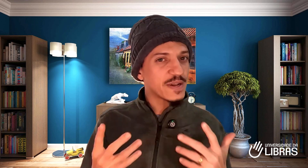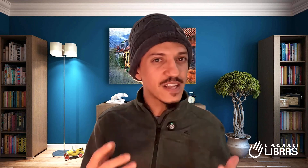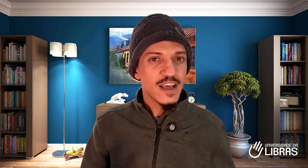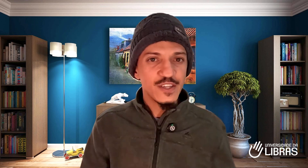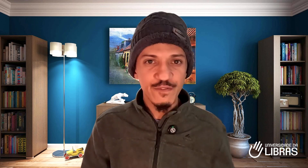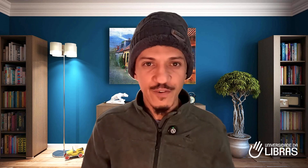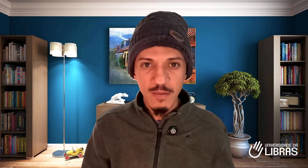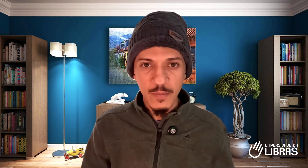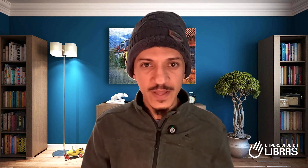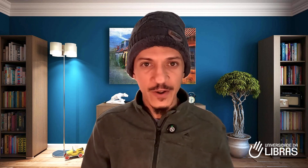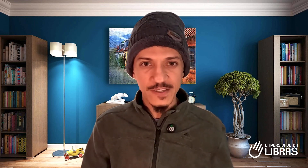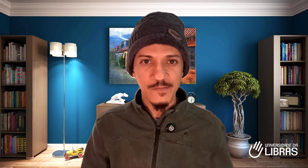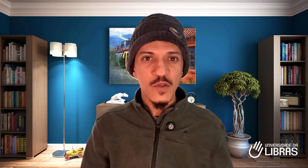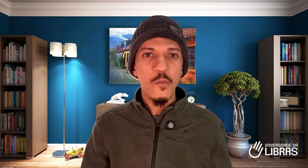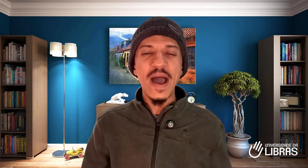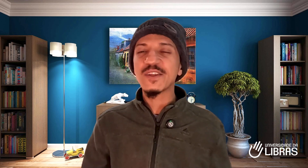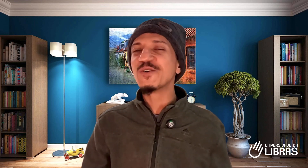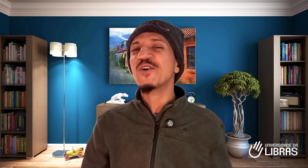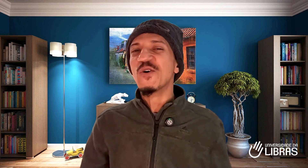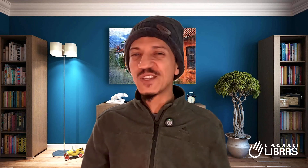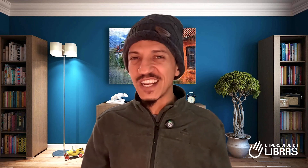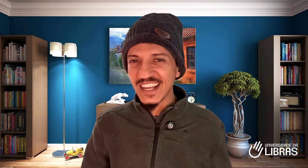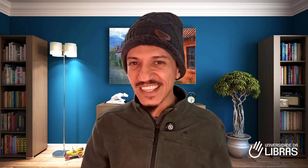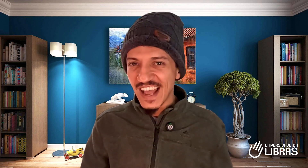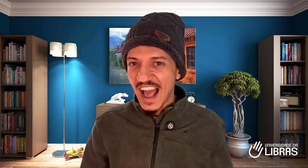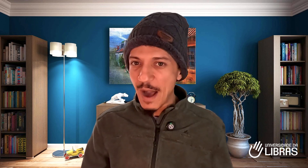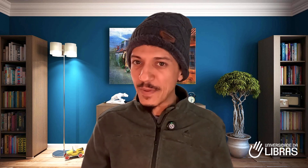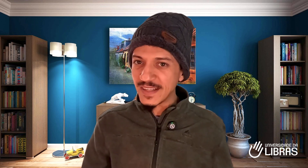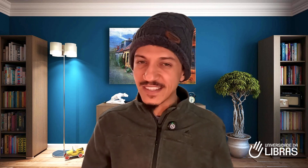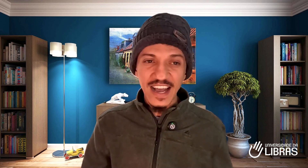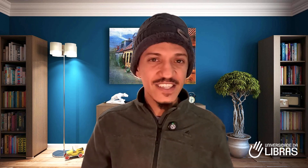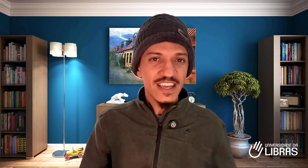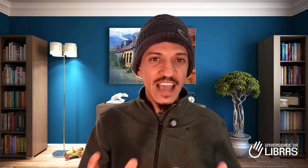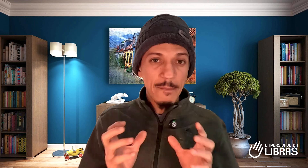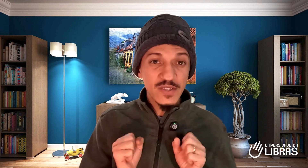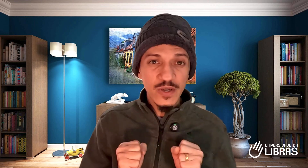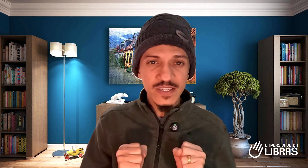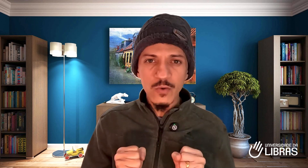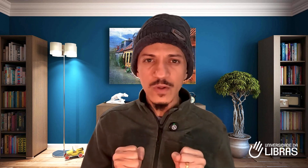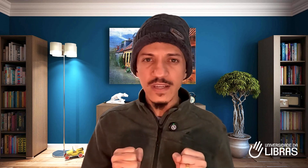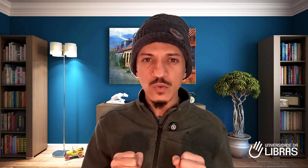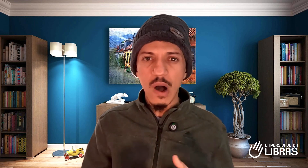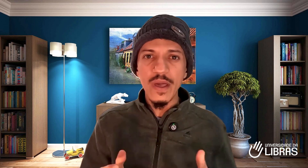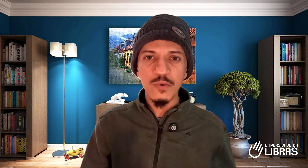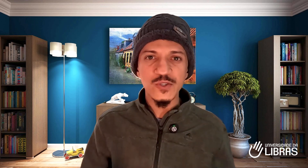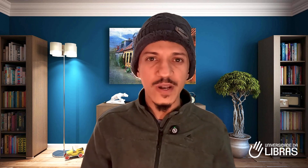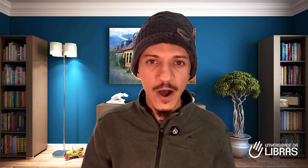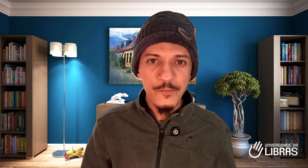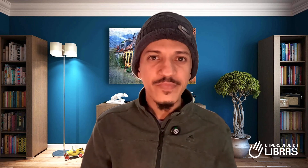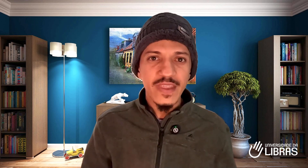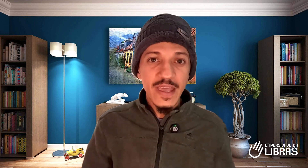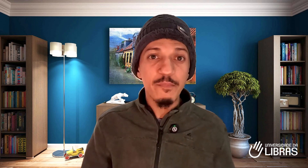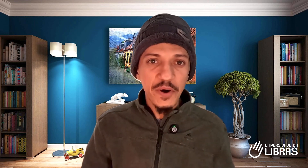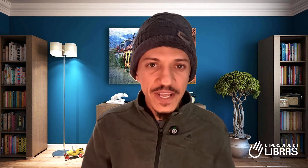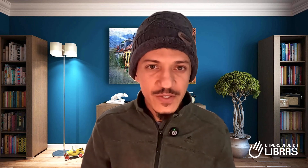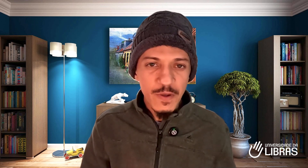de forma poderosa. O método utiliza a aprendizagem, a absorção contextual e emocional e por isso é